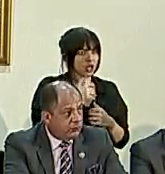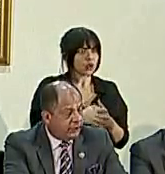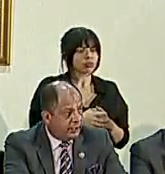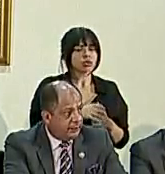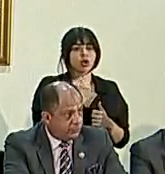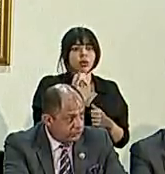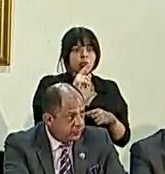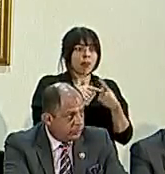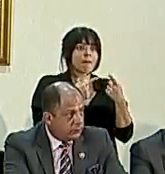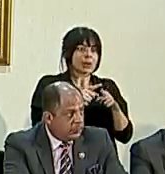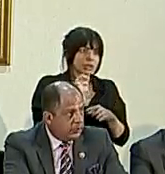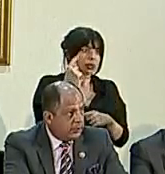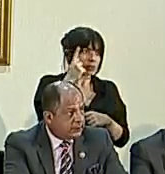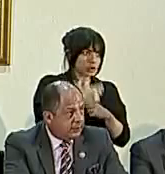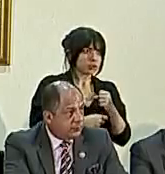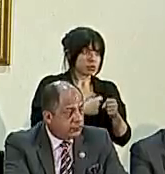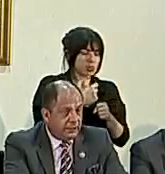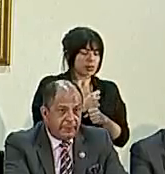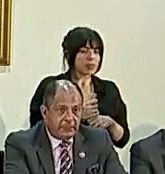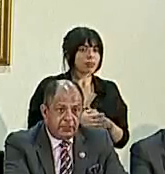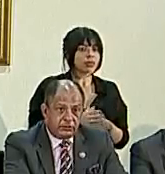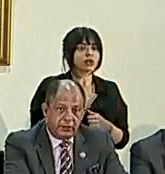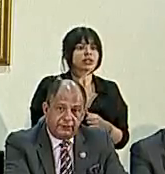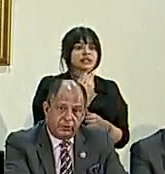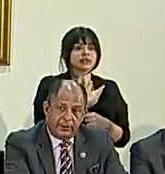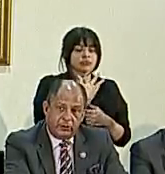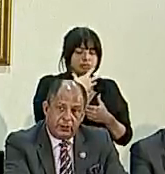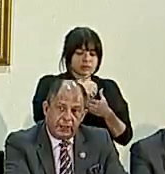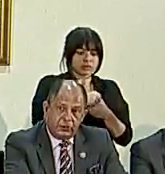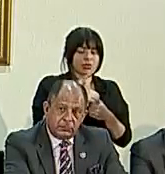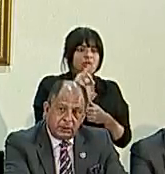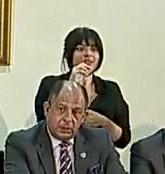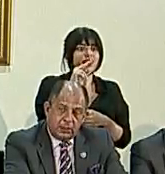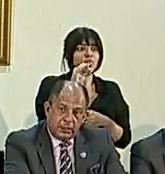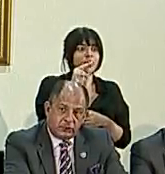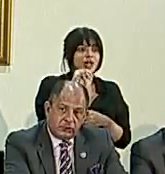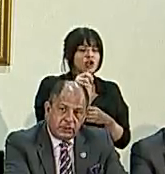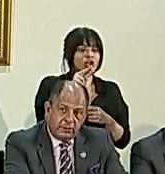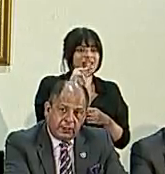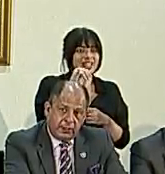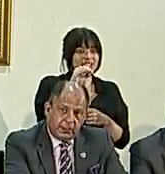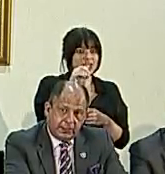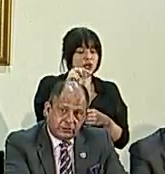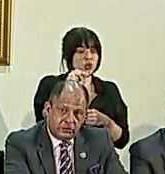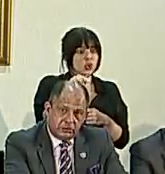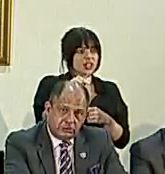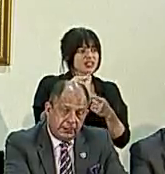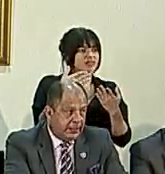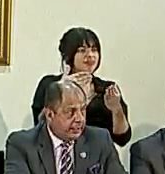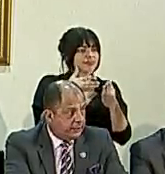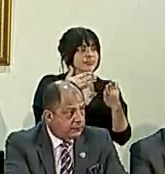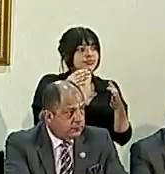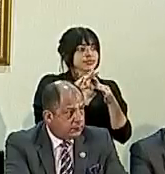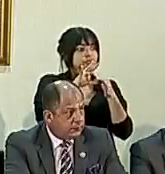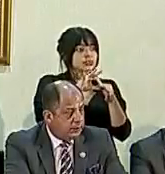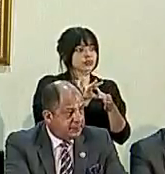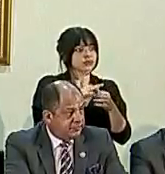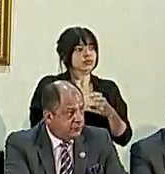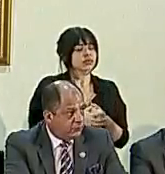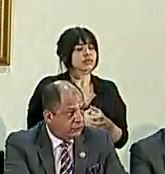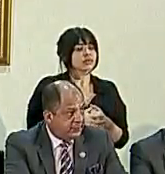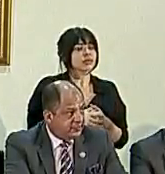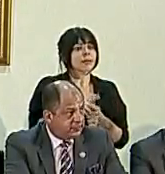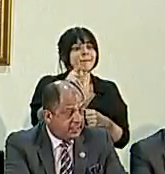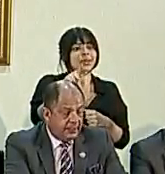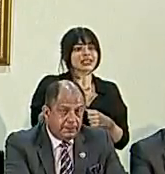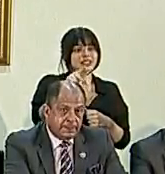que va a ocurrir en el próximo. Estamos metidos en el fenómeno del Niño y eso conlleva, en el caso del